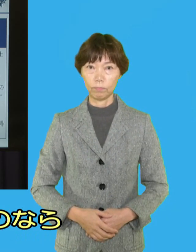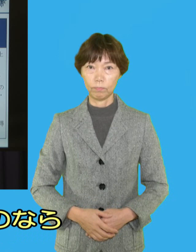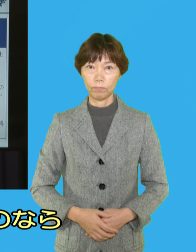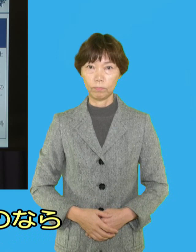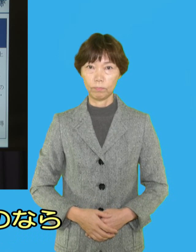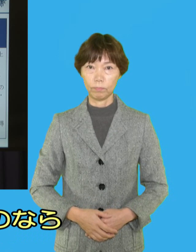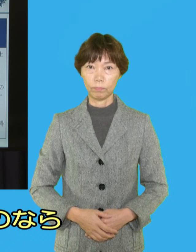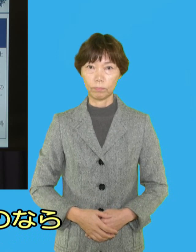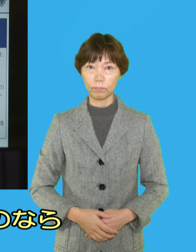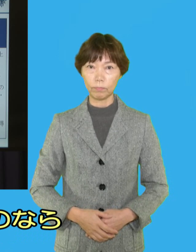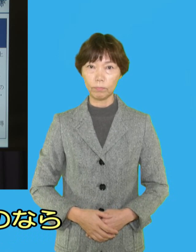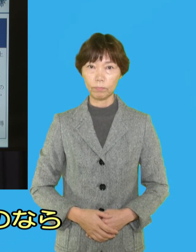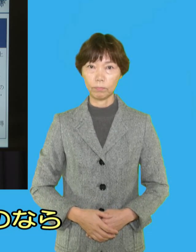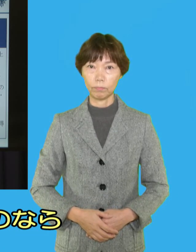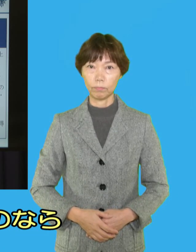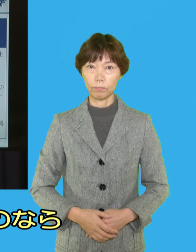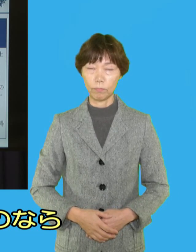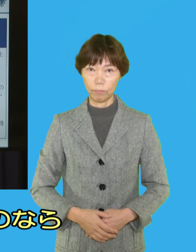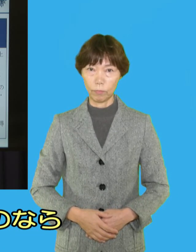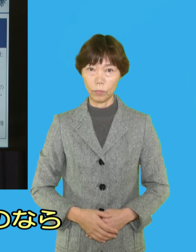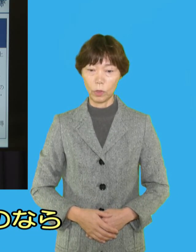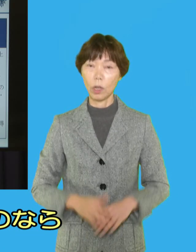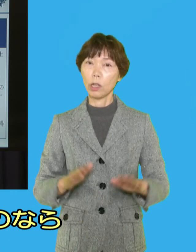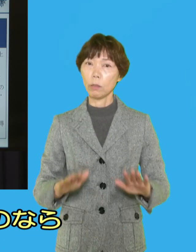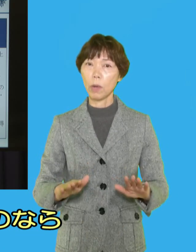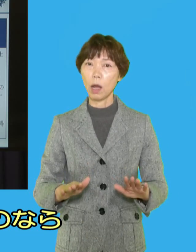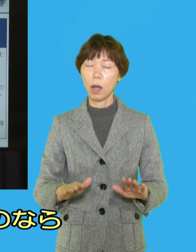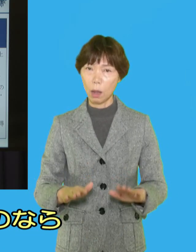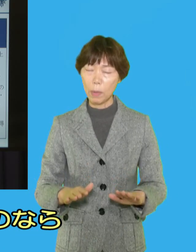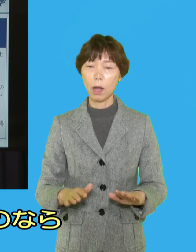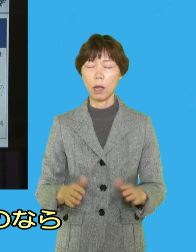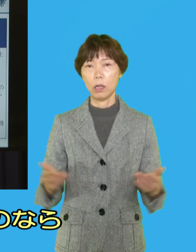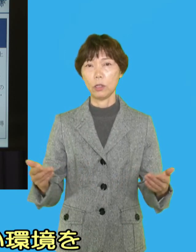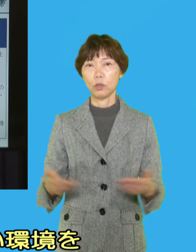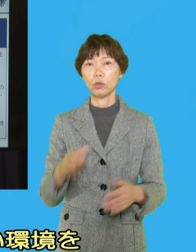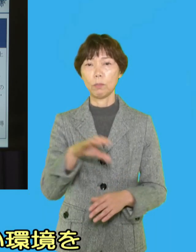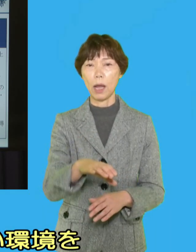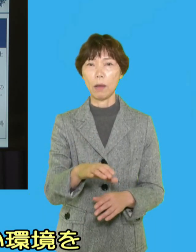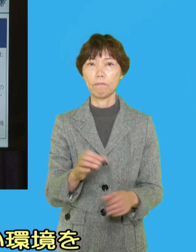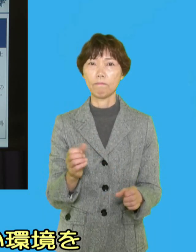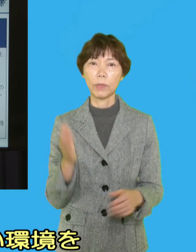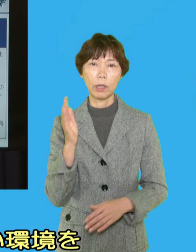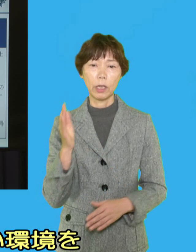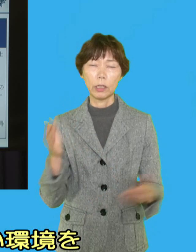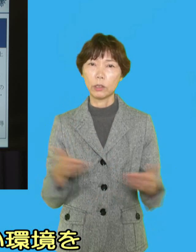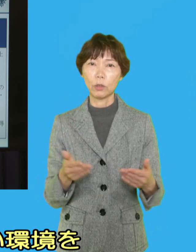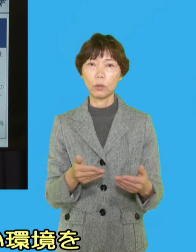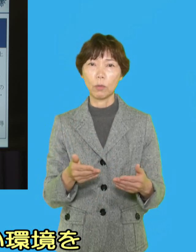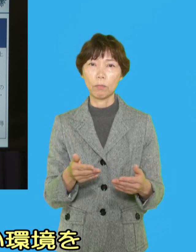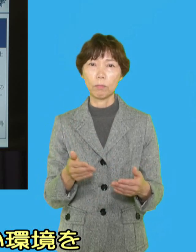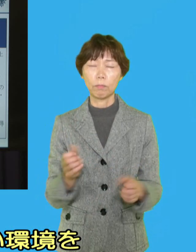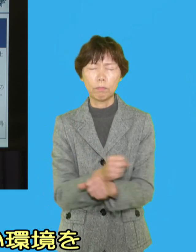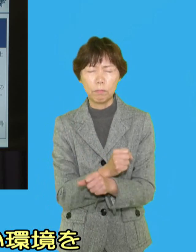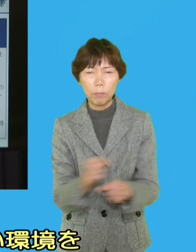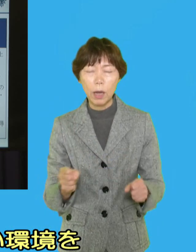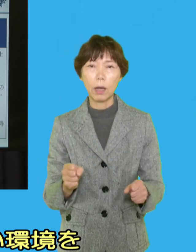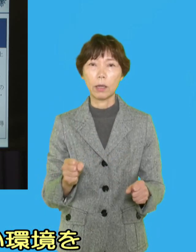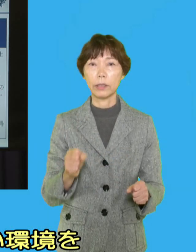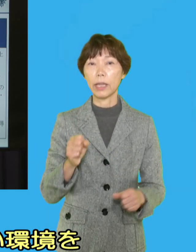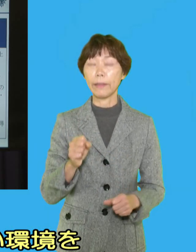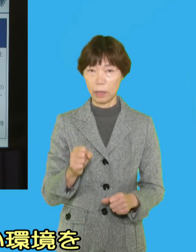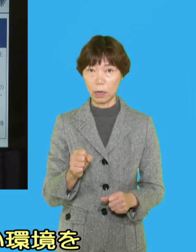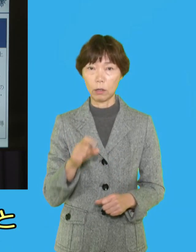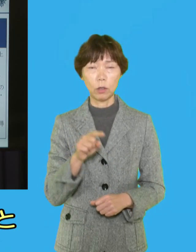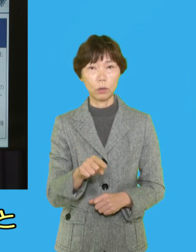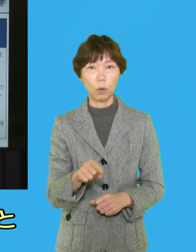今なかなか難しい環境があるんであれば、そこも改善をしながらですね、まあ、女性が働きやすい、男性も女性も